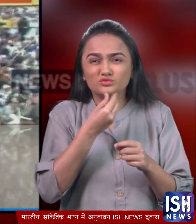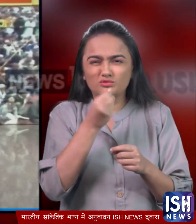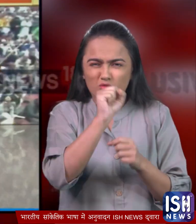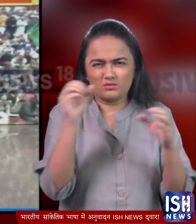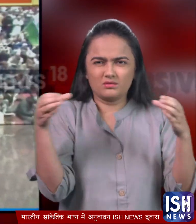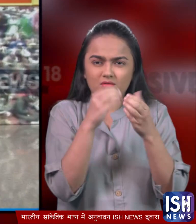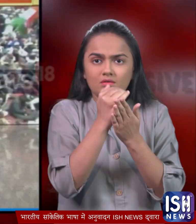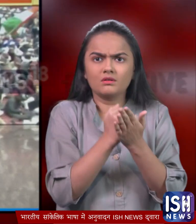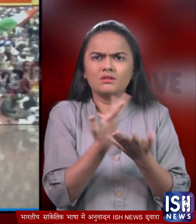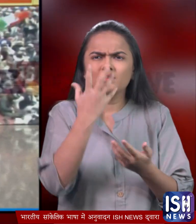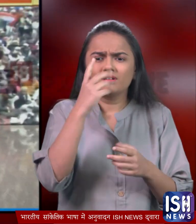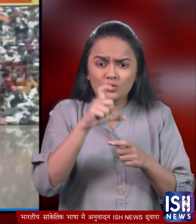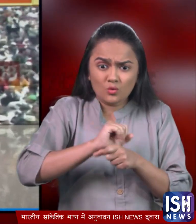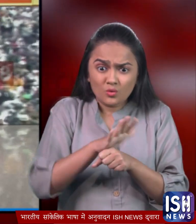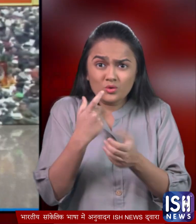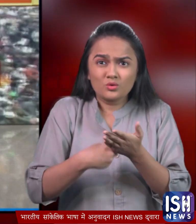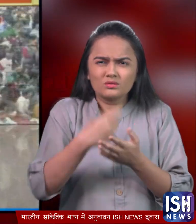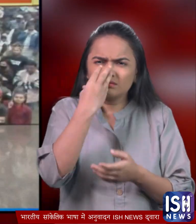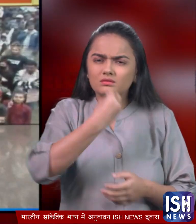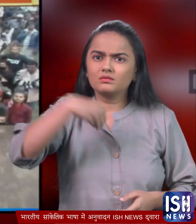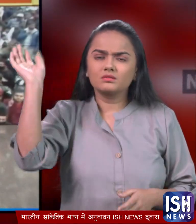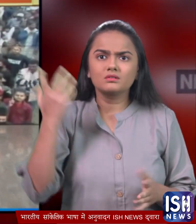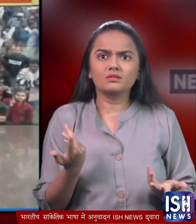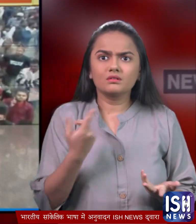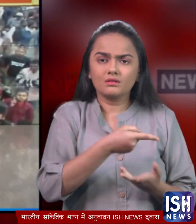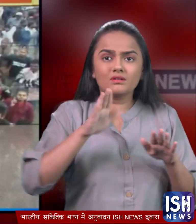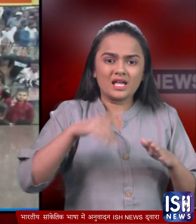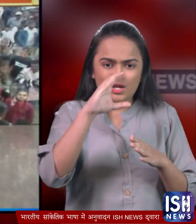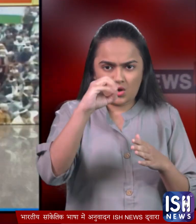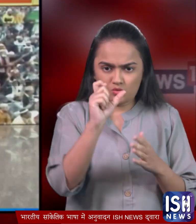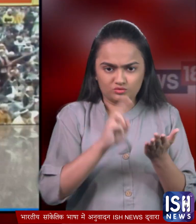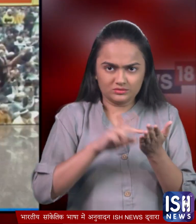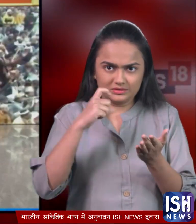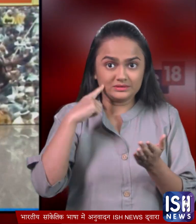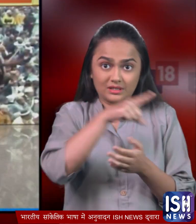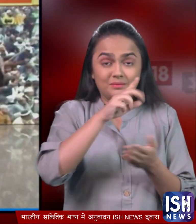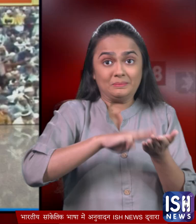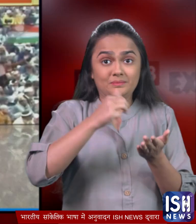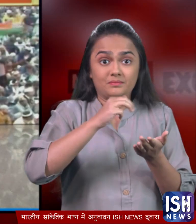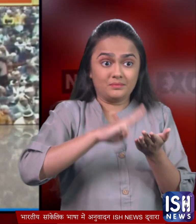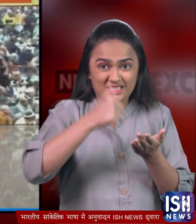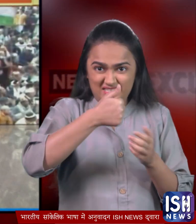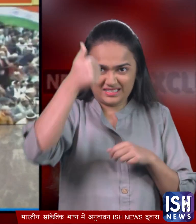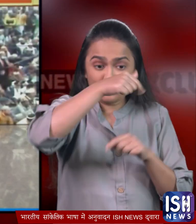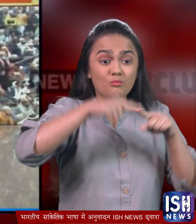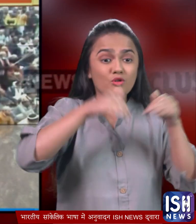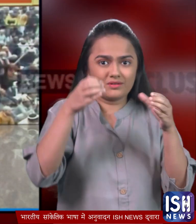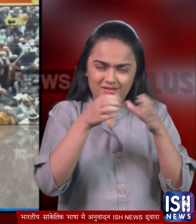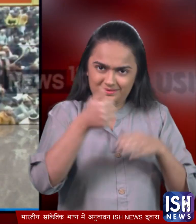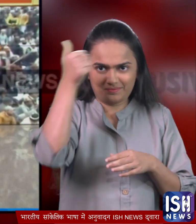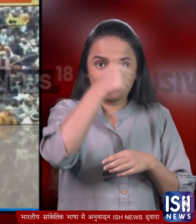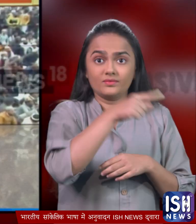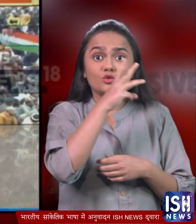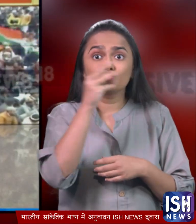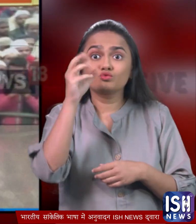लोगों ने कोरोना नियमों का मजाक बनाकर रख दिया। जिला प्रशासन ने इत्तेहाद मिल्लत काउंसिल नाम की पार्टी के नेता तौकीर रजा खान को इस सम्मेलन